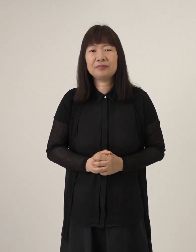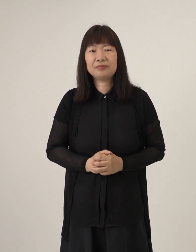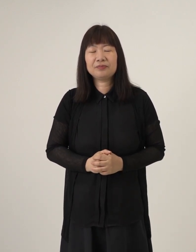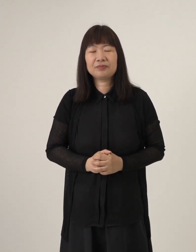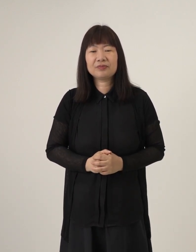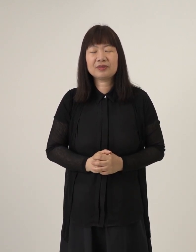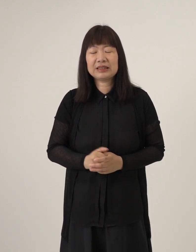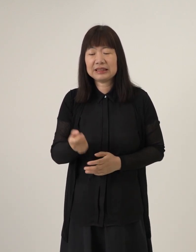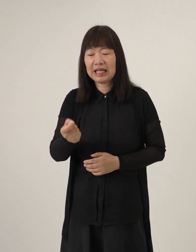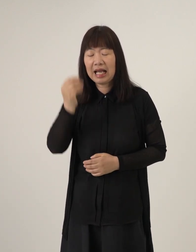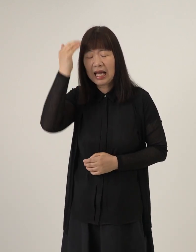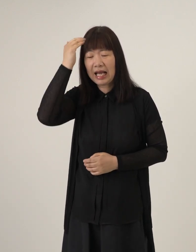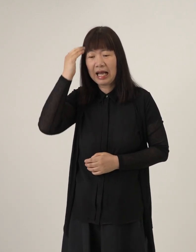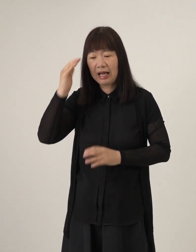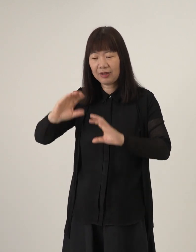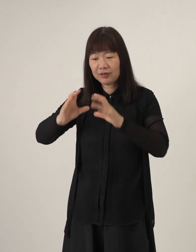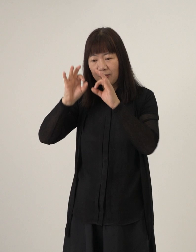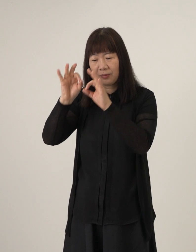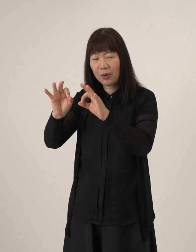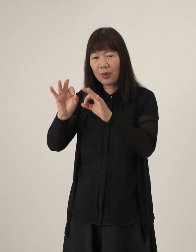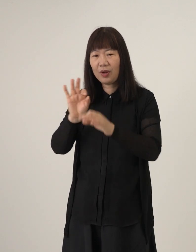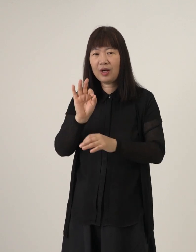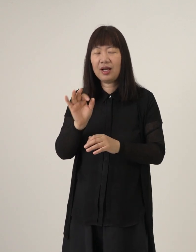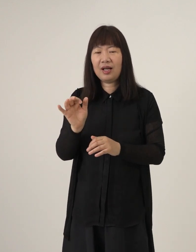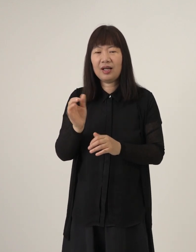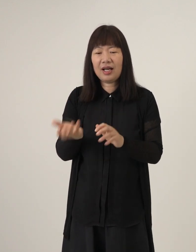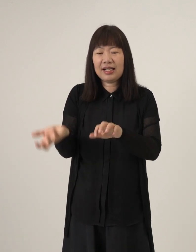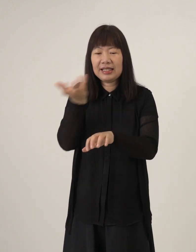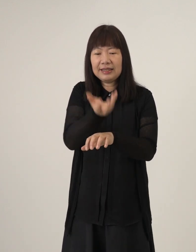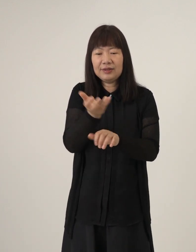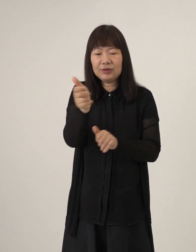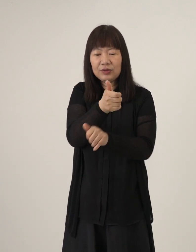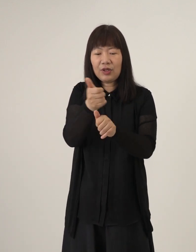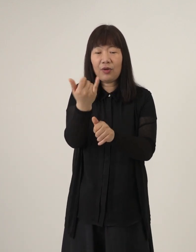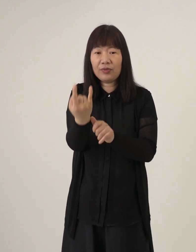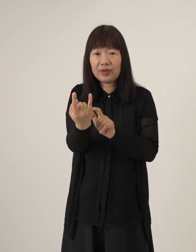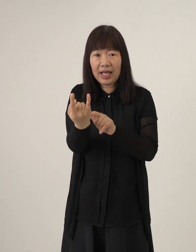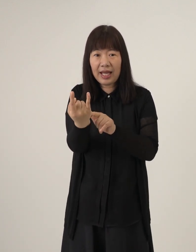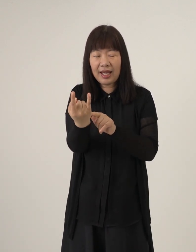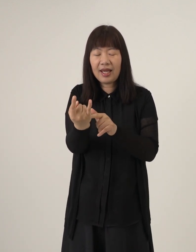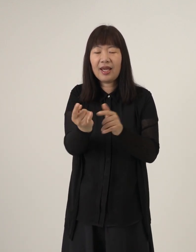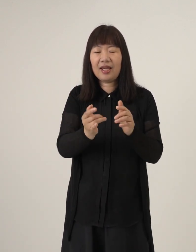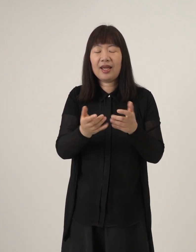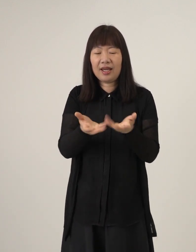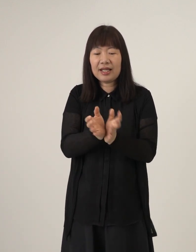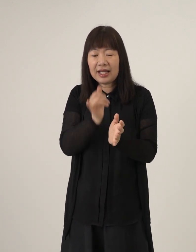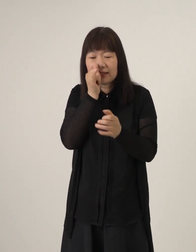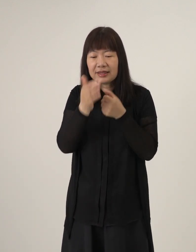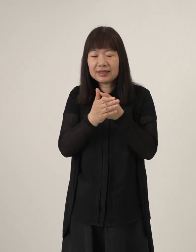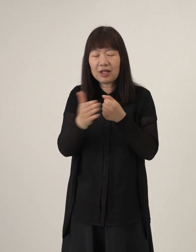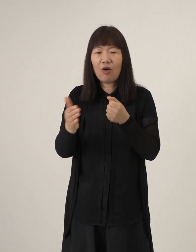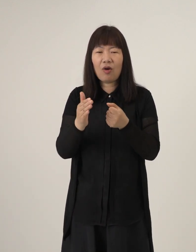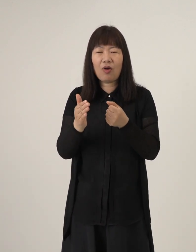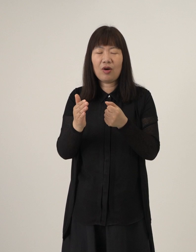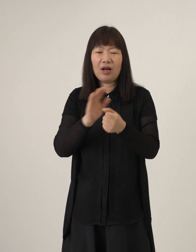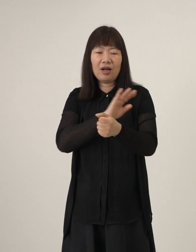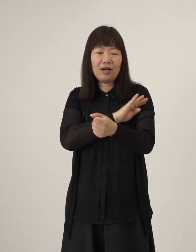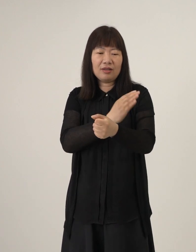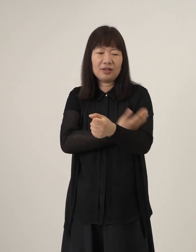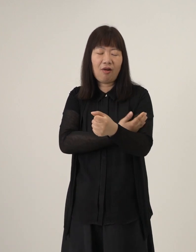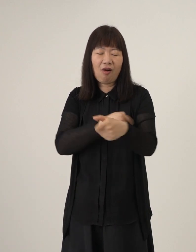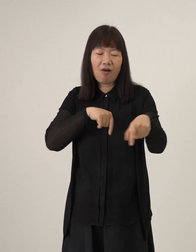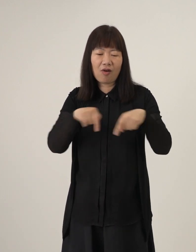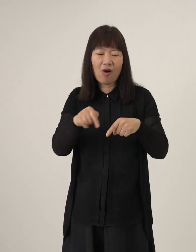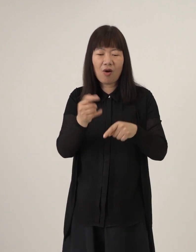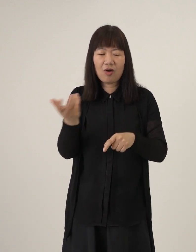작은 대한민국도 인수위원회가 들어서 가지고 이제 정권 교체 준비를 하는데 이렇게 복잡하고